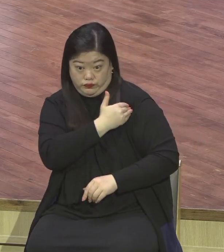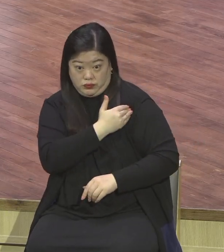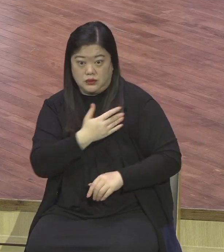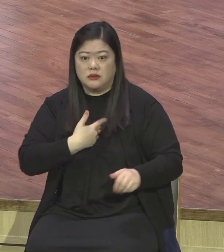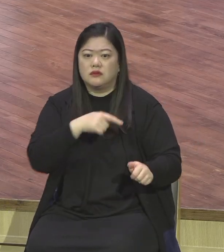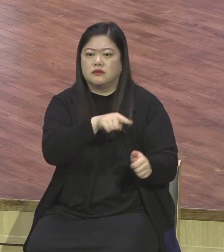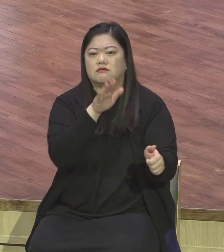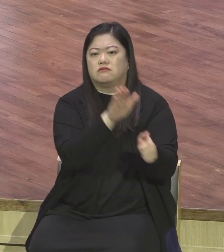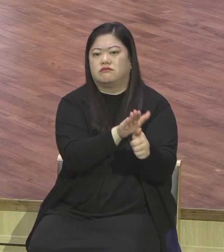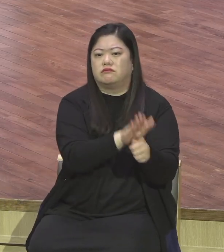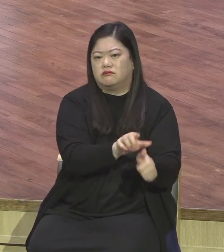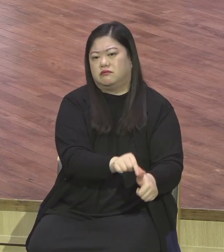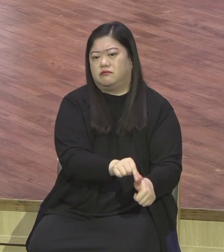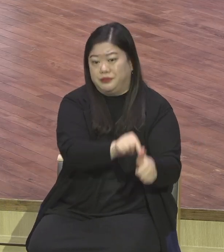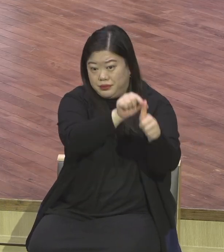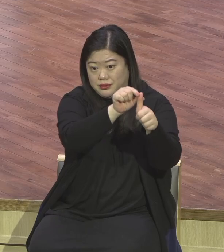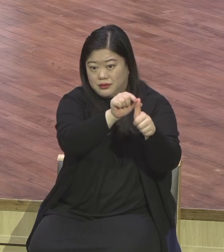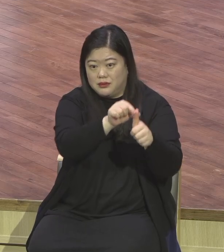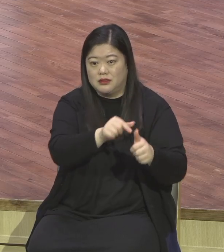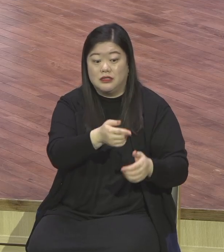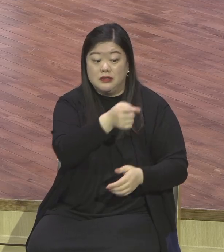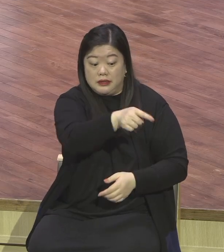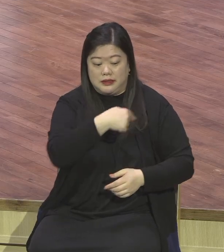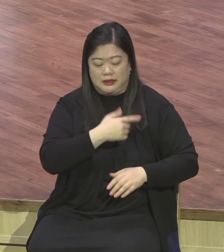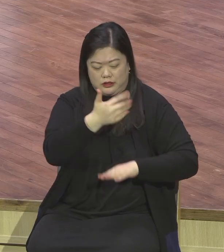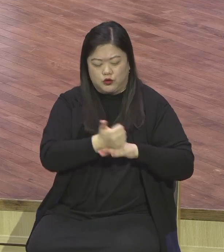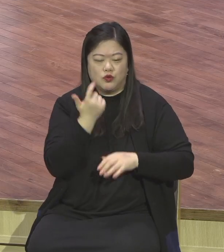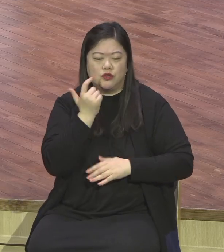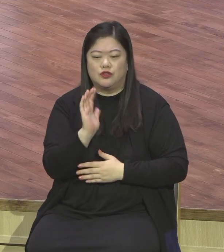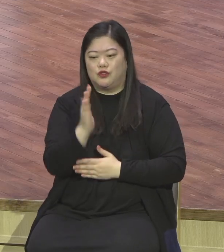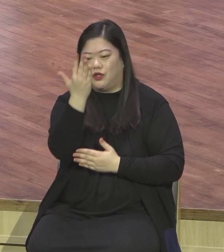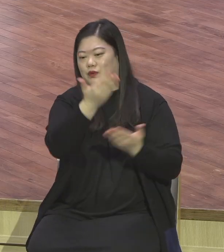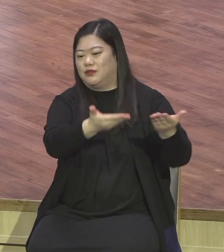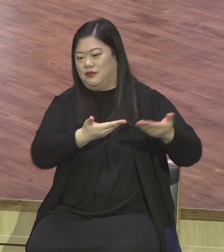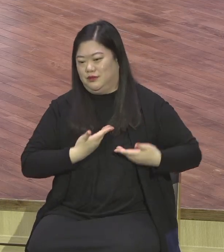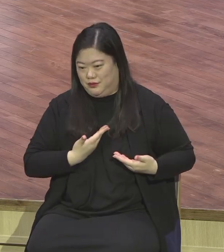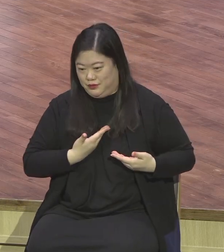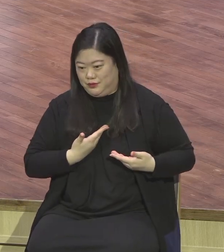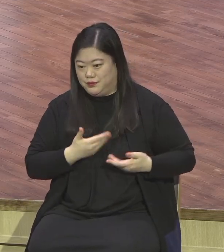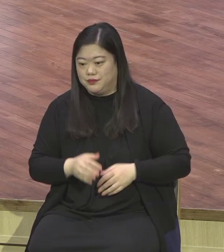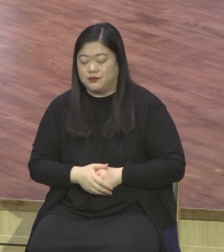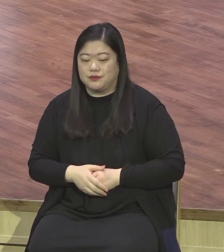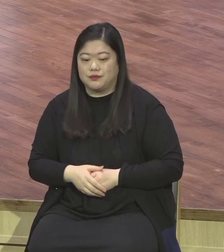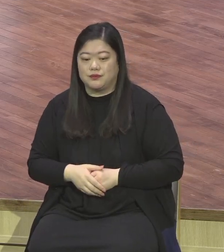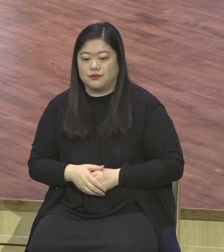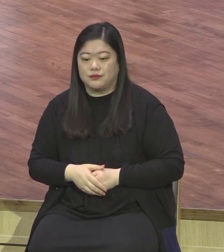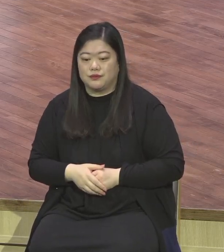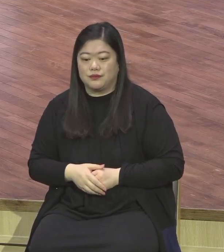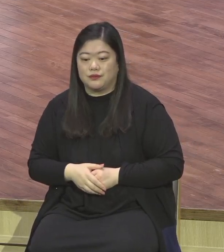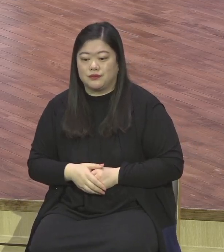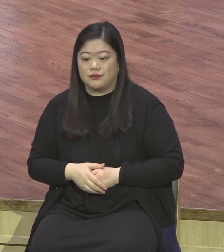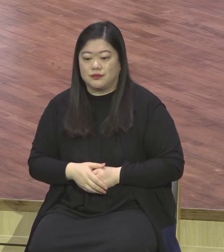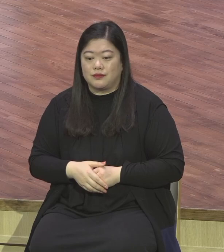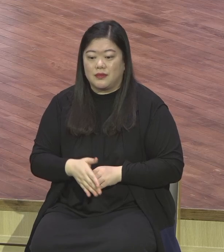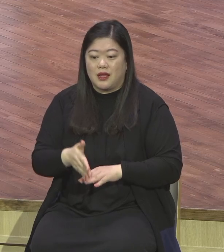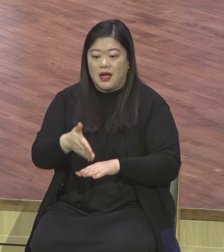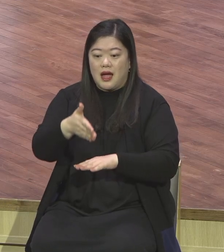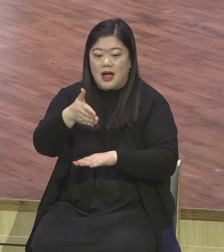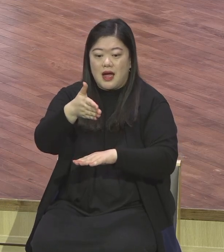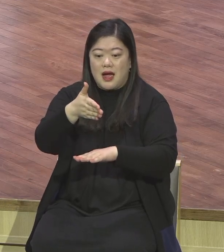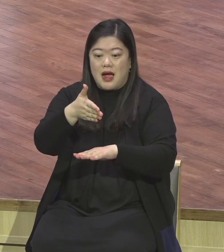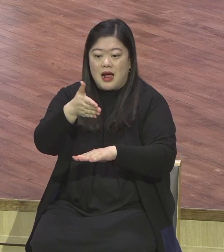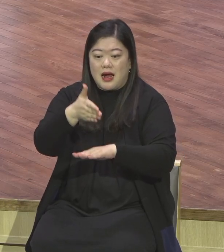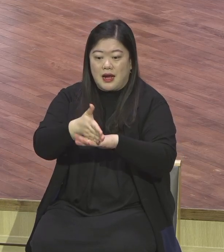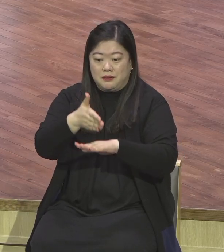나를 영어롭게 하리로다 감사의 세트를 갖춘 사람의 특징입니다 이 특징 이것은요